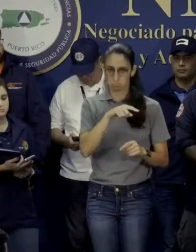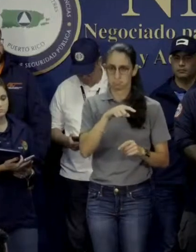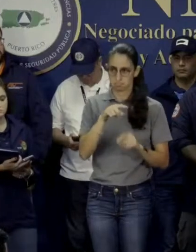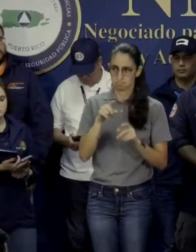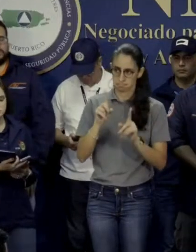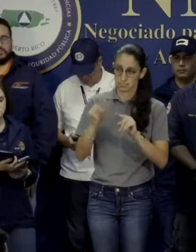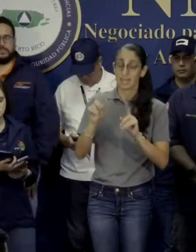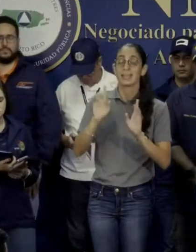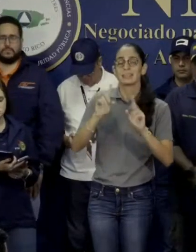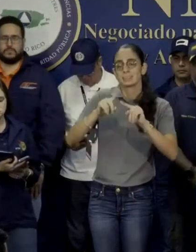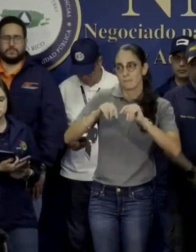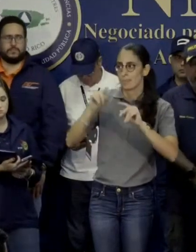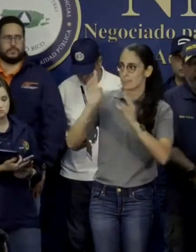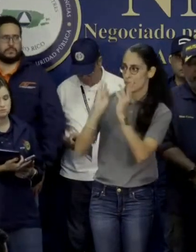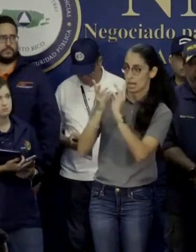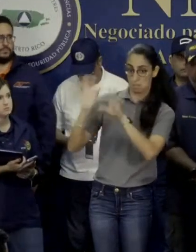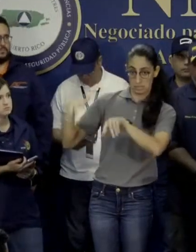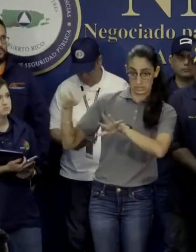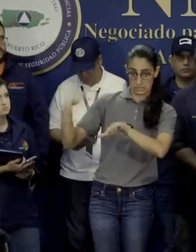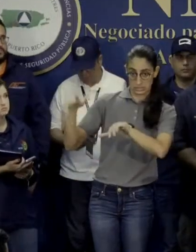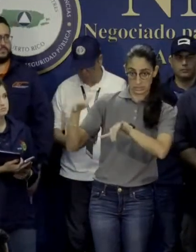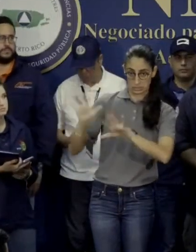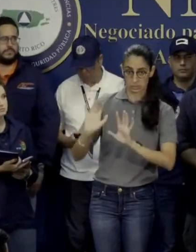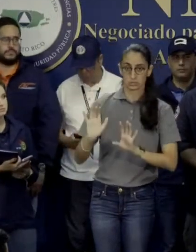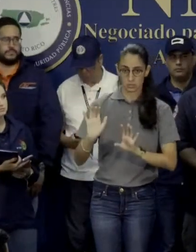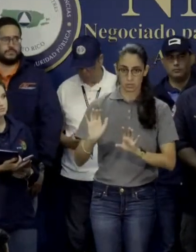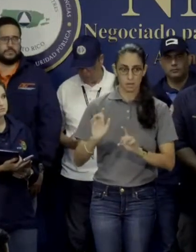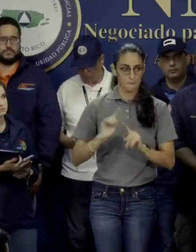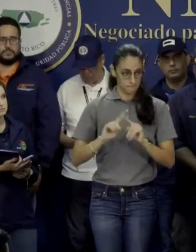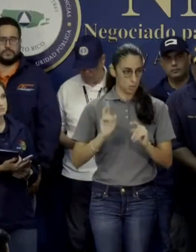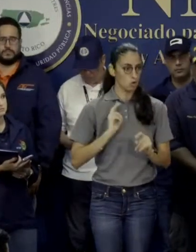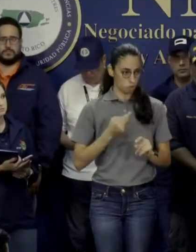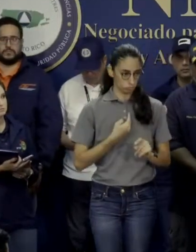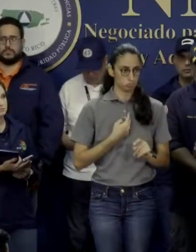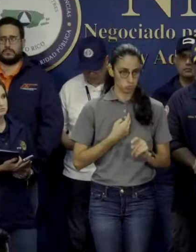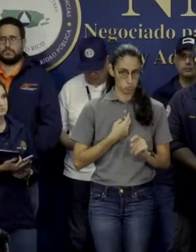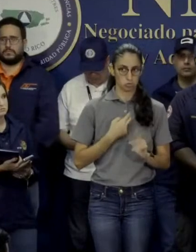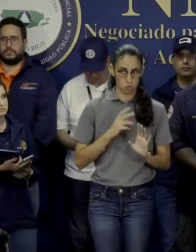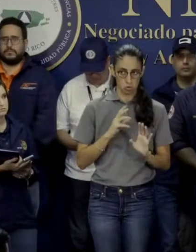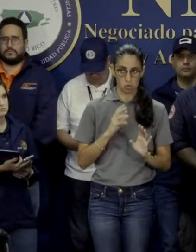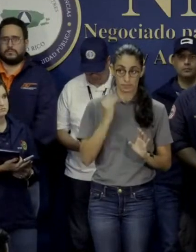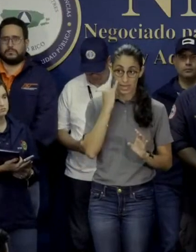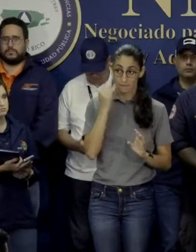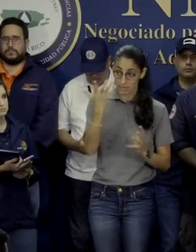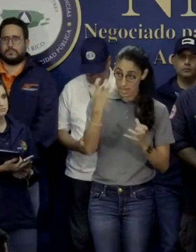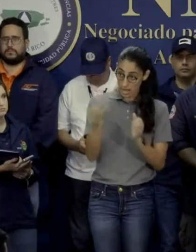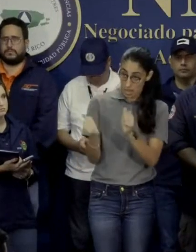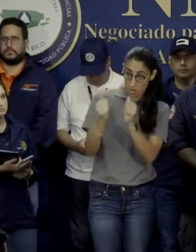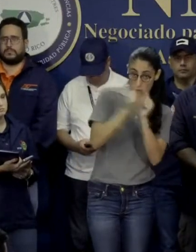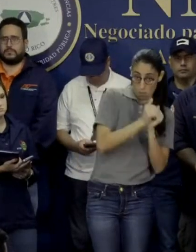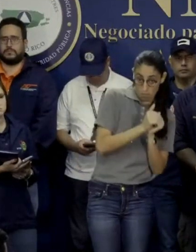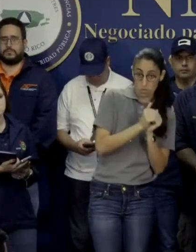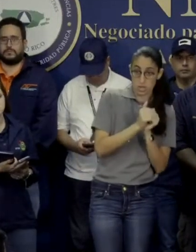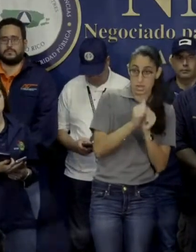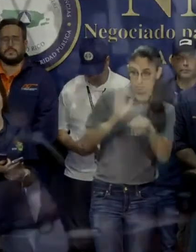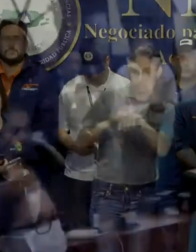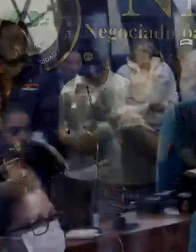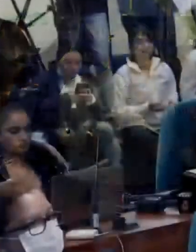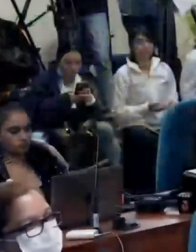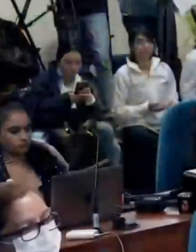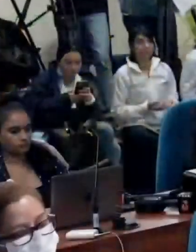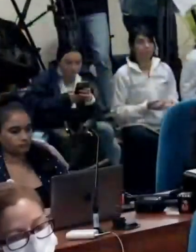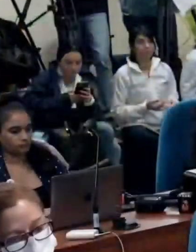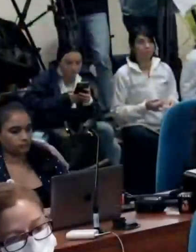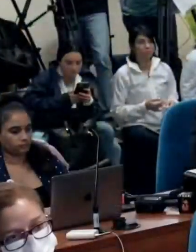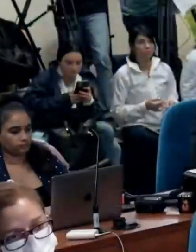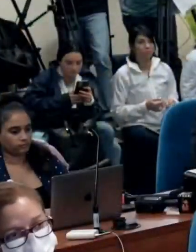depende de la condición del clima, y les vamos a estar notificando a los medios por si quieren acompañarme. Por último, de mi parte, en